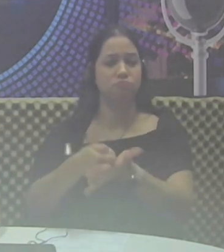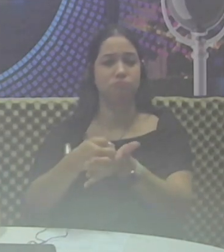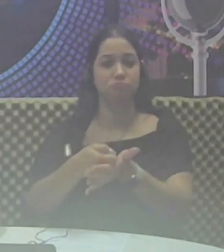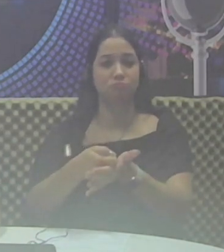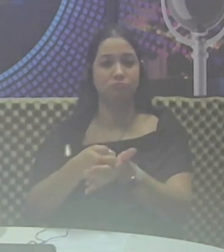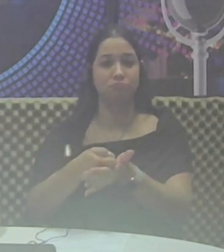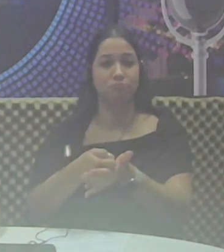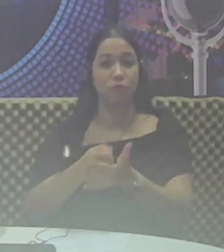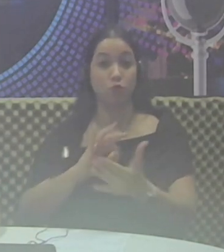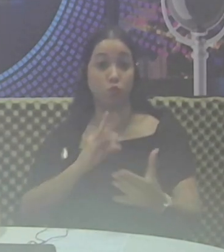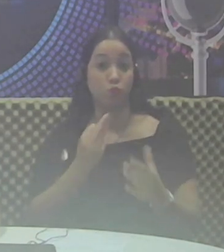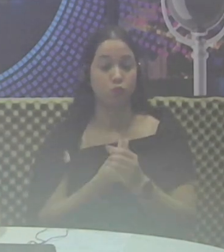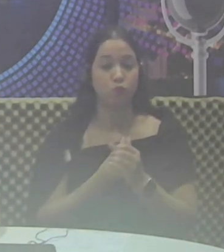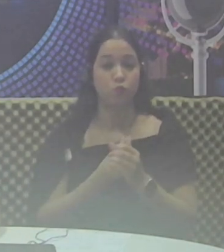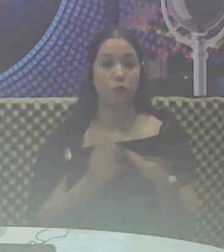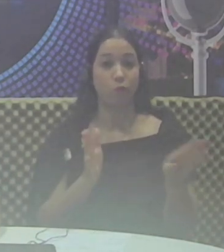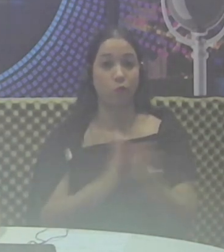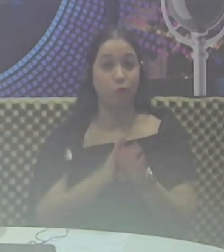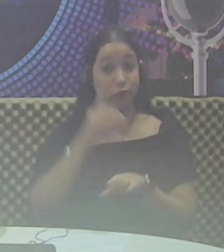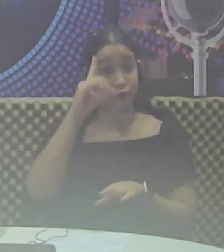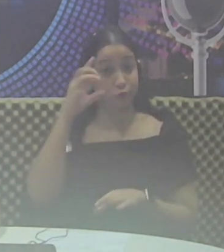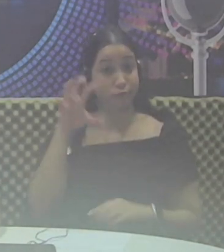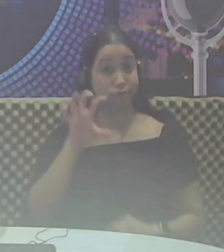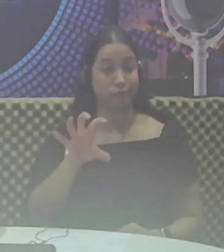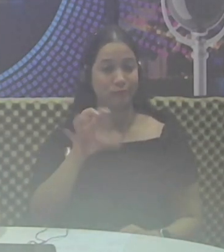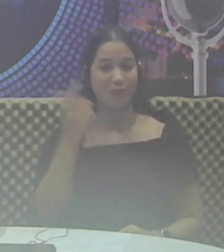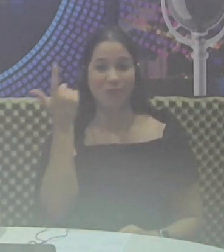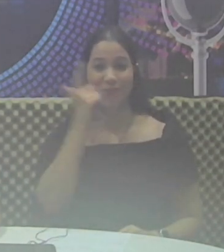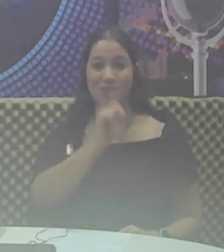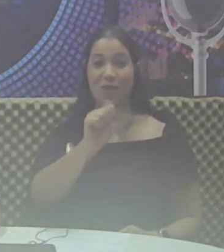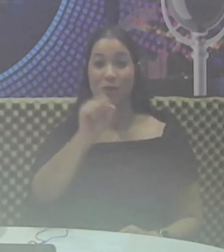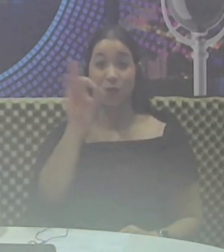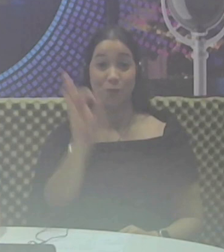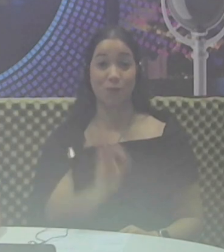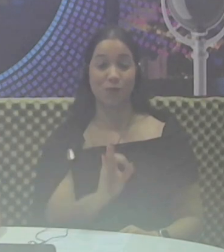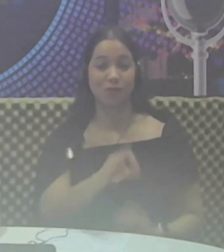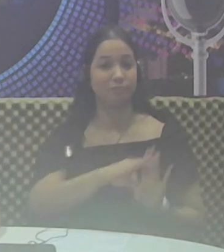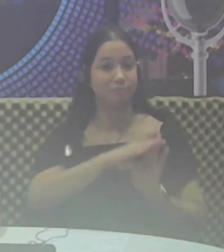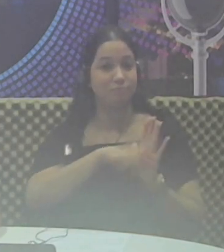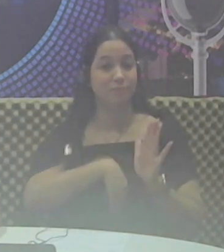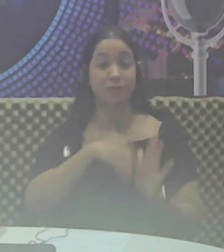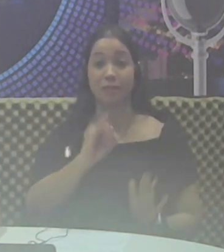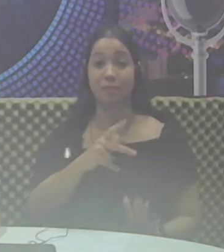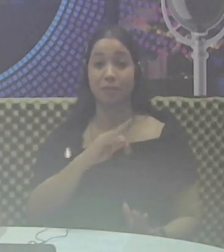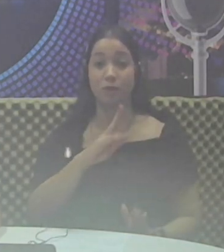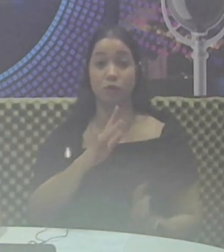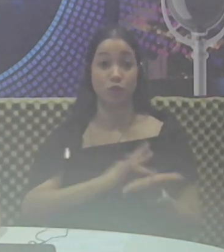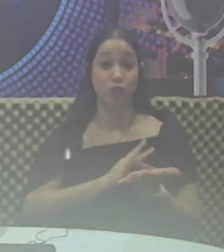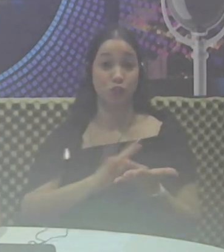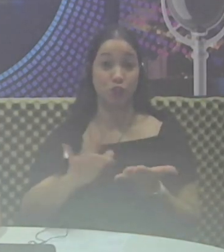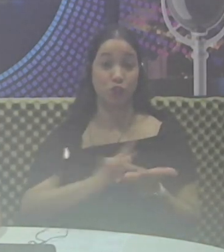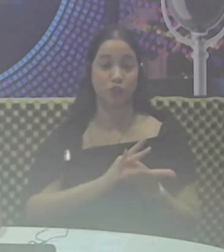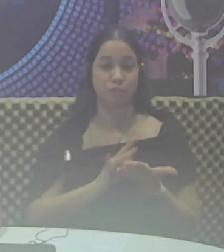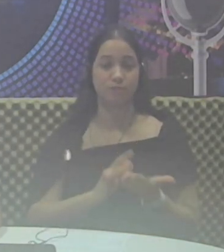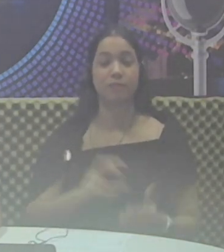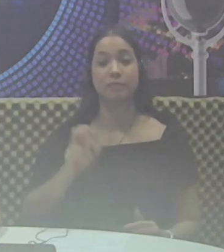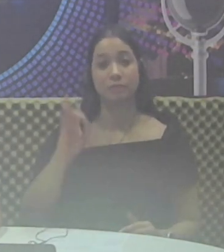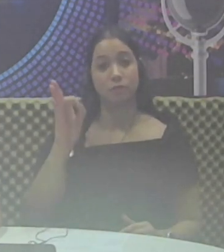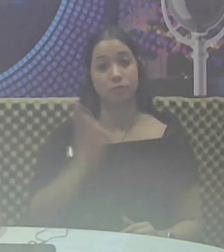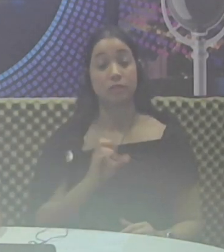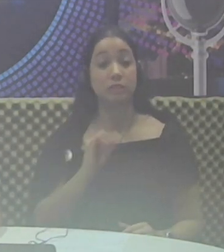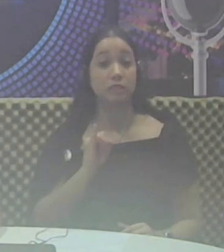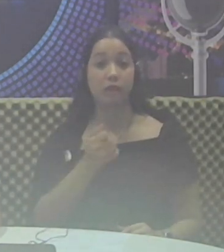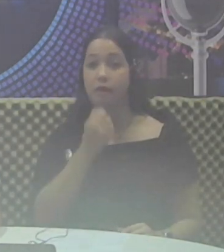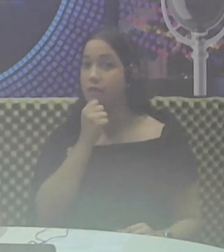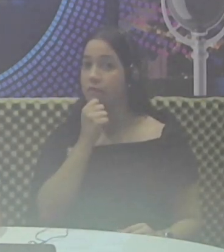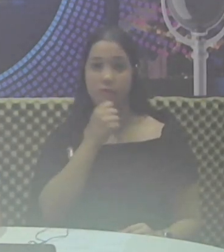sua integralidade até essa data obtêm 8% de abatimento no IPTU digital e 5% para aqueles que ainda